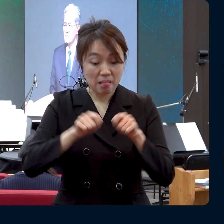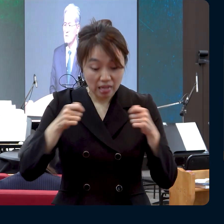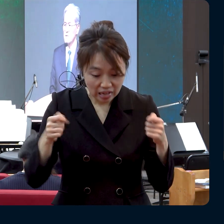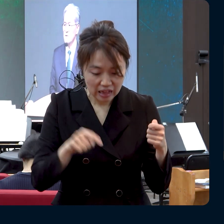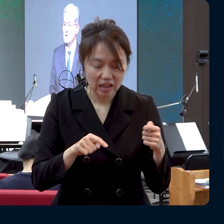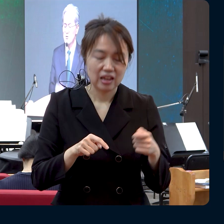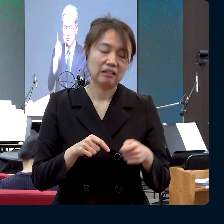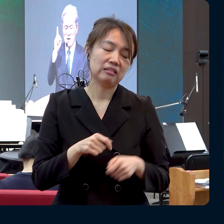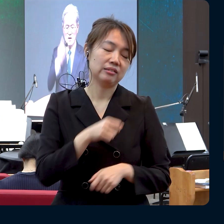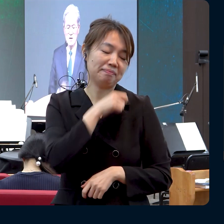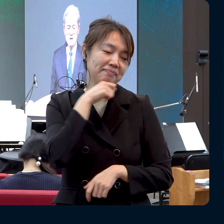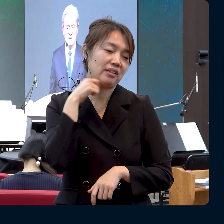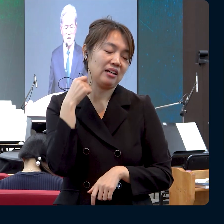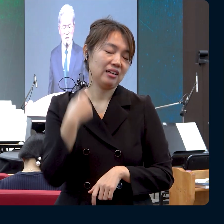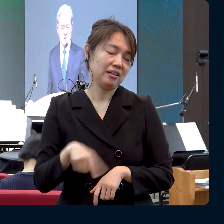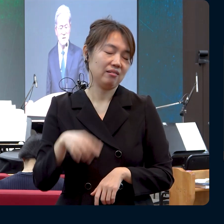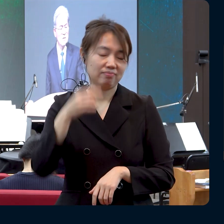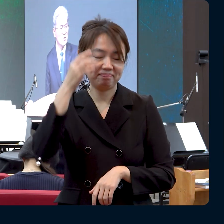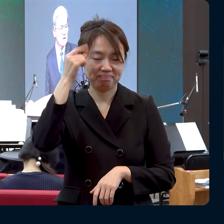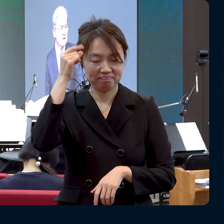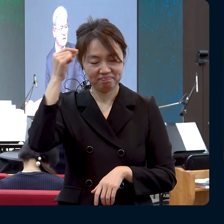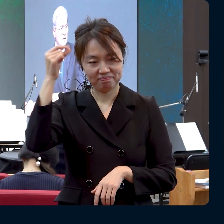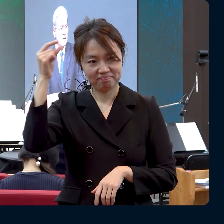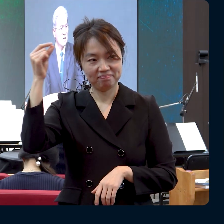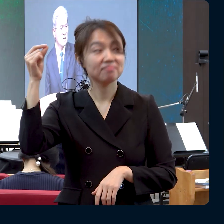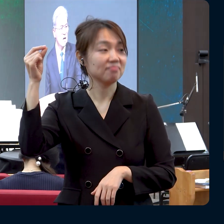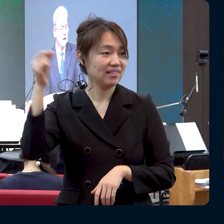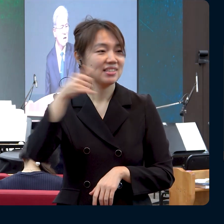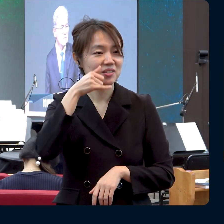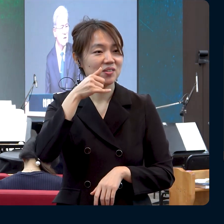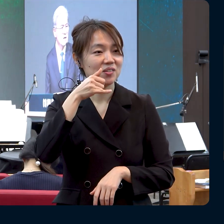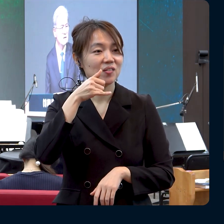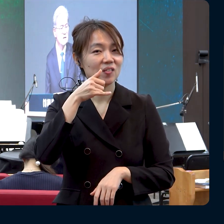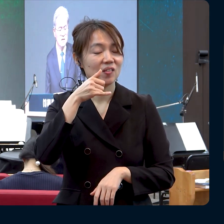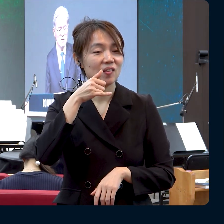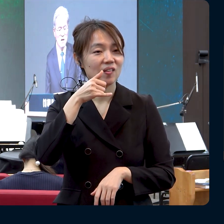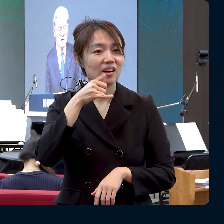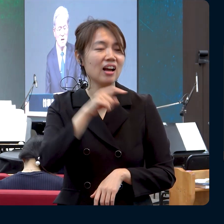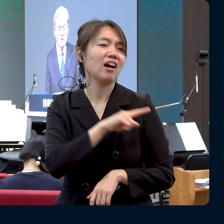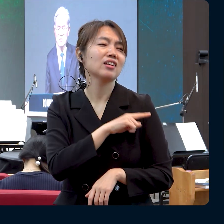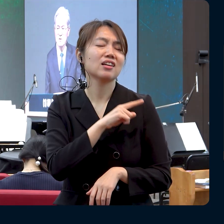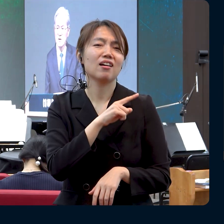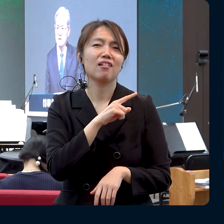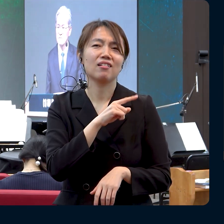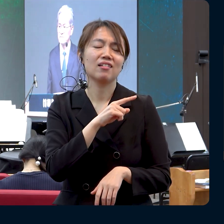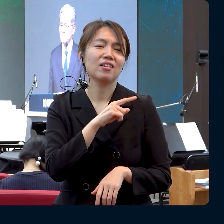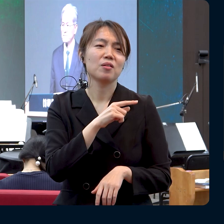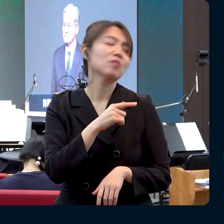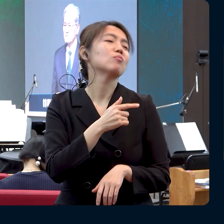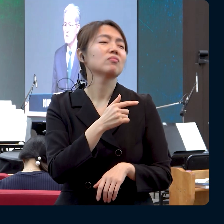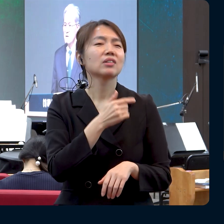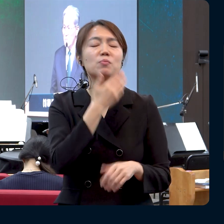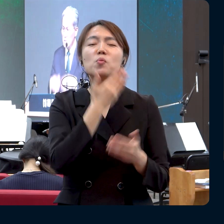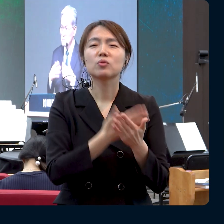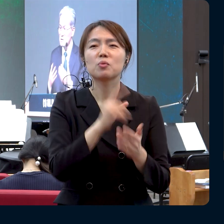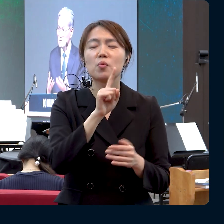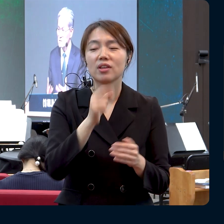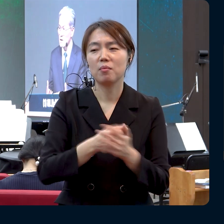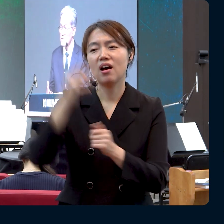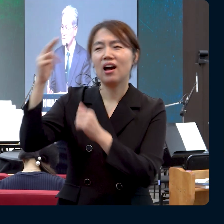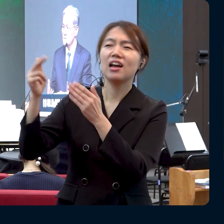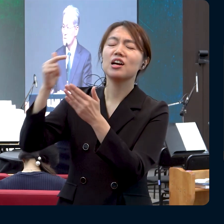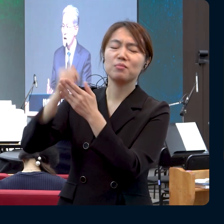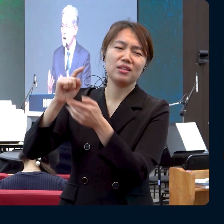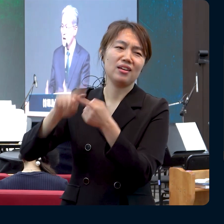것이죠. 그 중에 제일 큰 게 뭐냐? 하나님에 대한 기대가 없는 거예요. 예배는